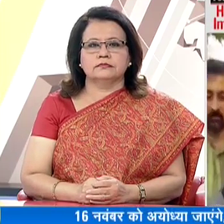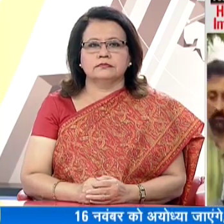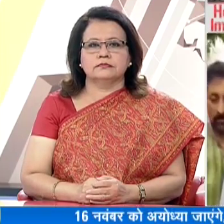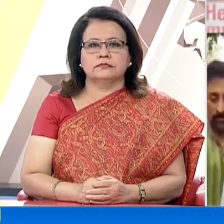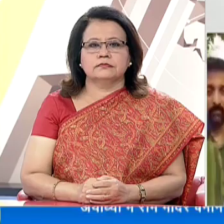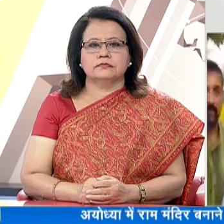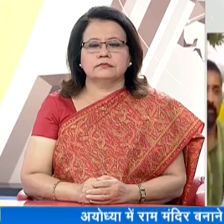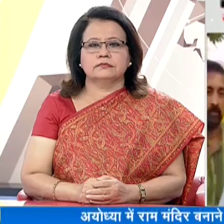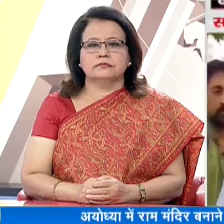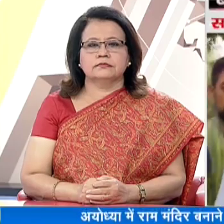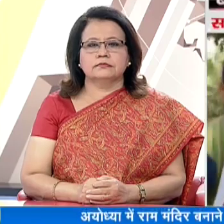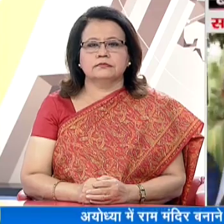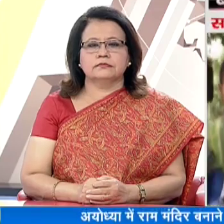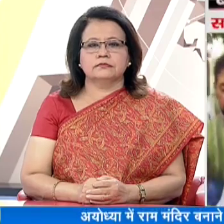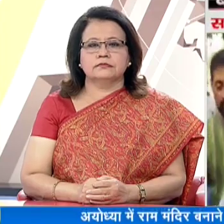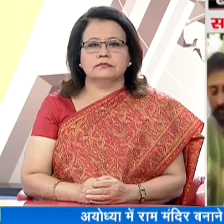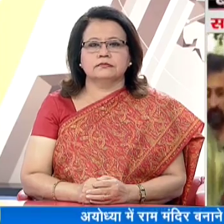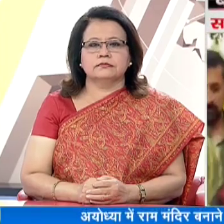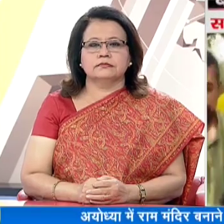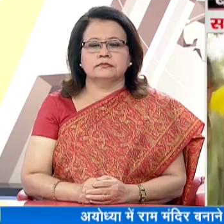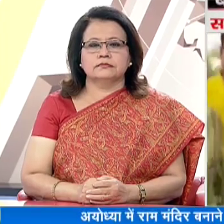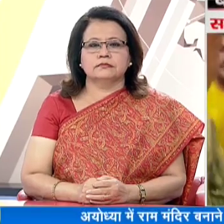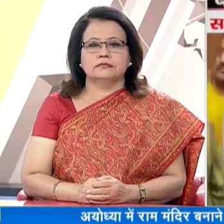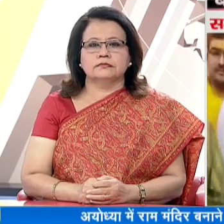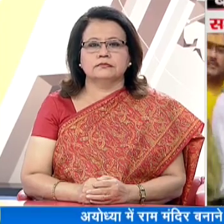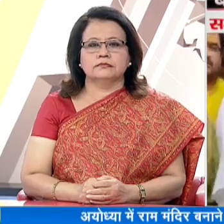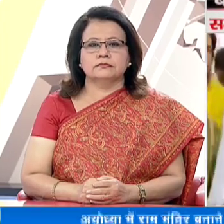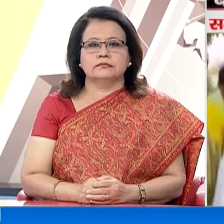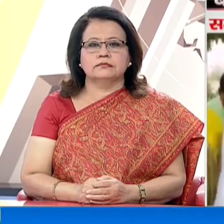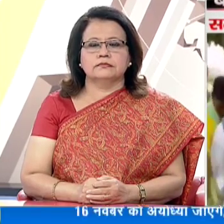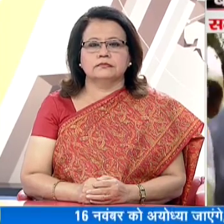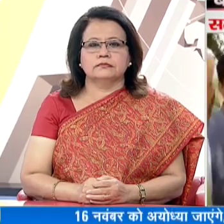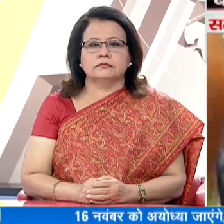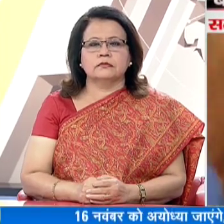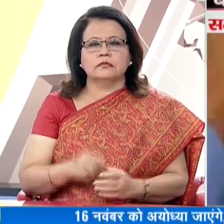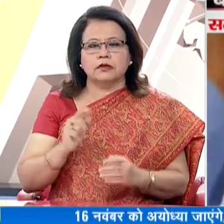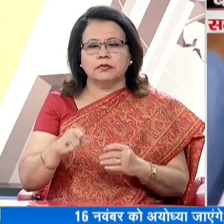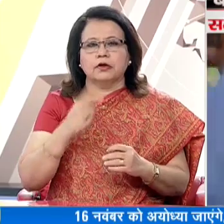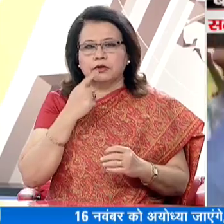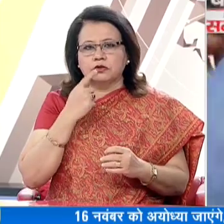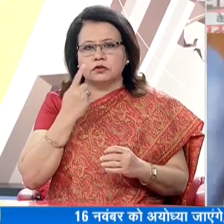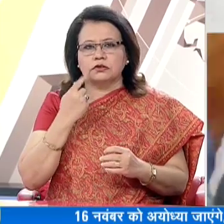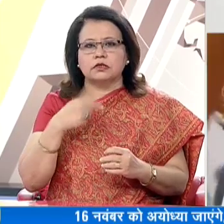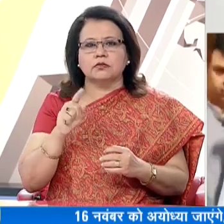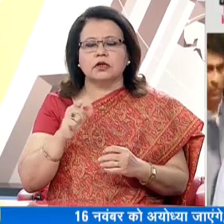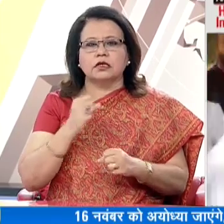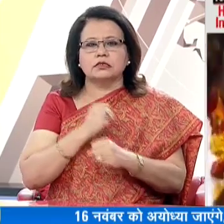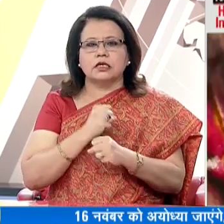श्री हैं, उनको सरकार ने वार्ताकार नहीं बनाया है, वो खुद बनते हैं तो। हाँ ठीक, तो बिल्कुल सही बोल रहे हैं, सरकार ने नहीं बनाया हमको।